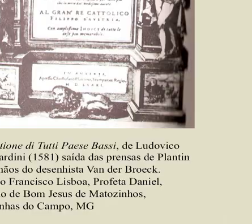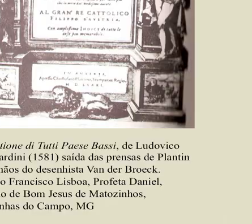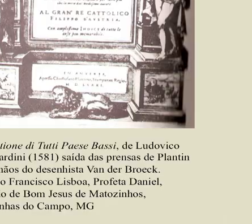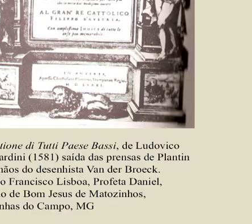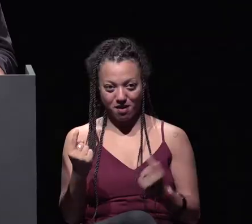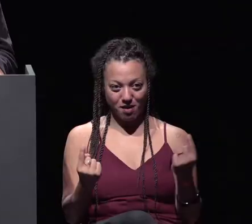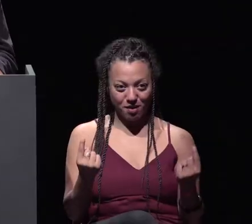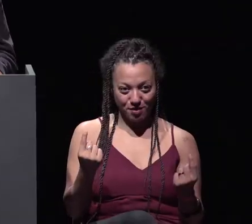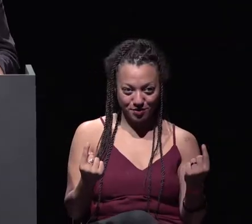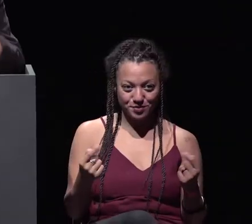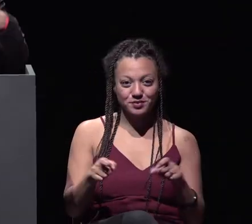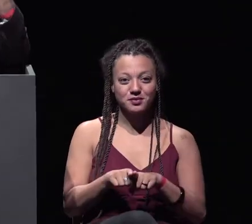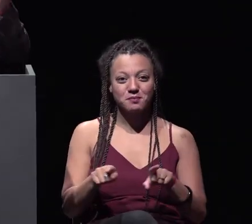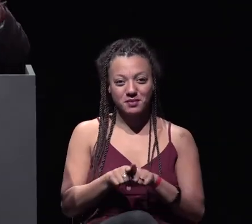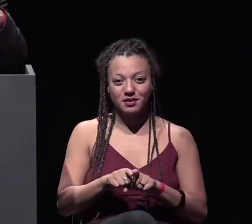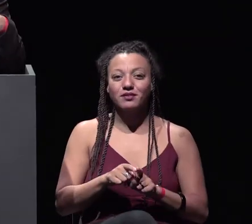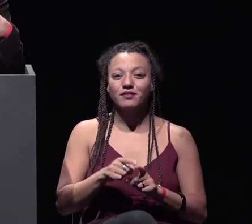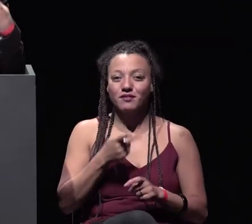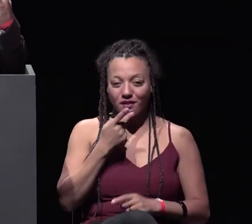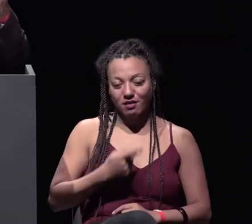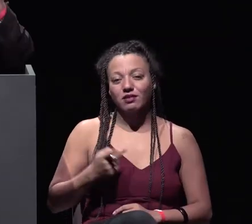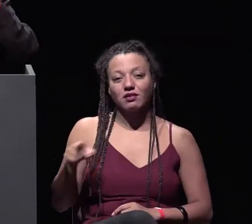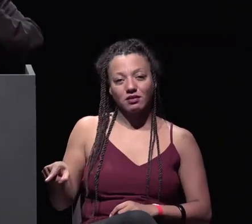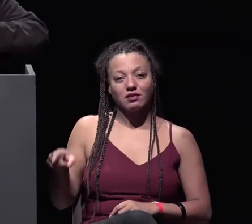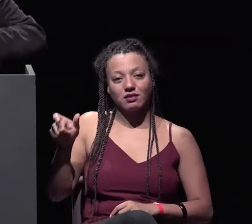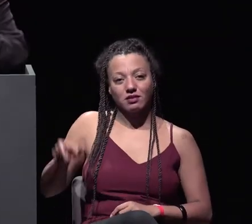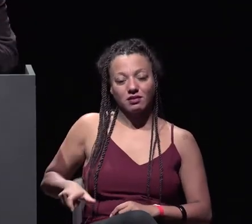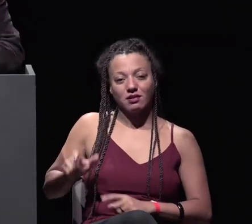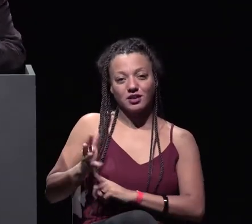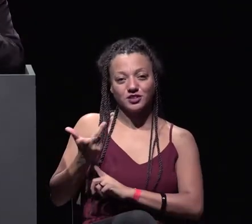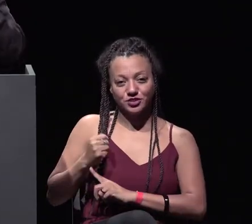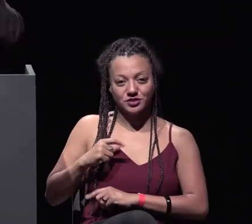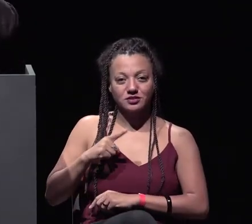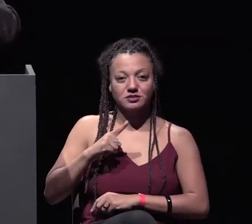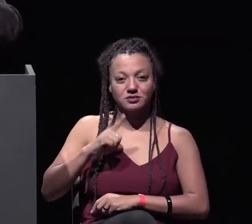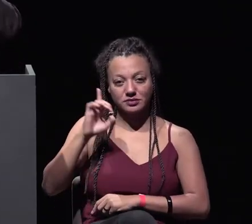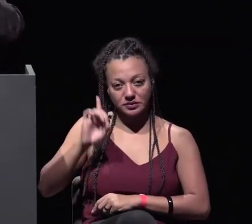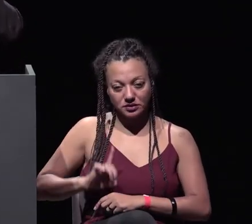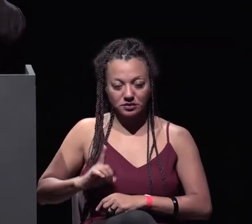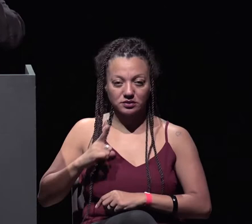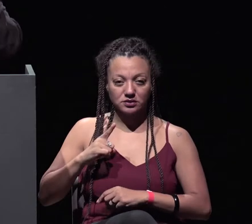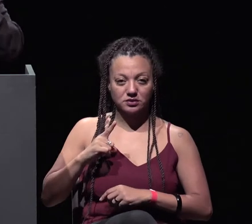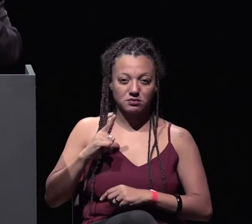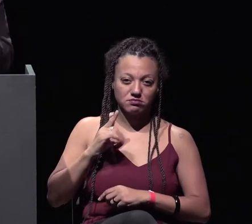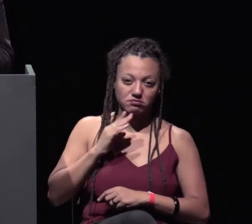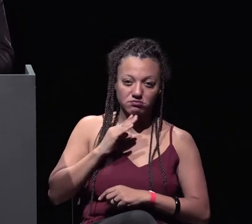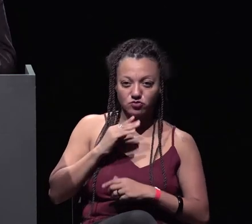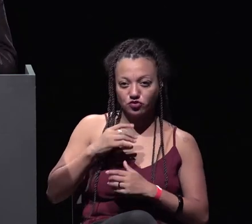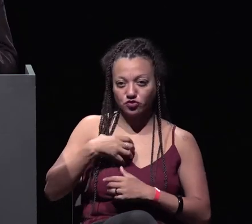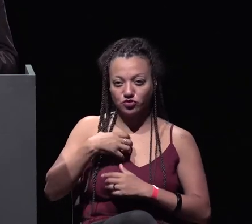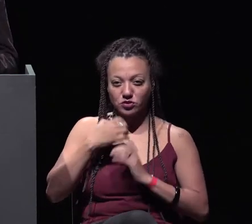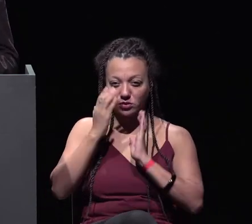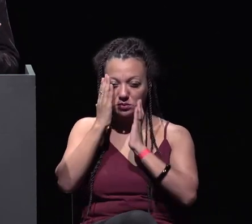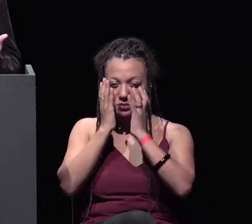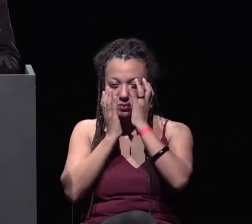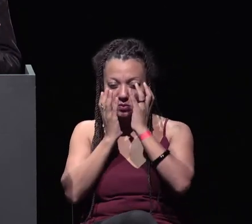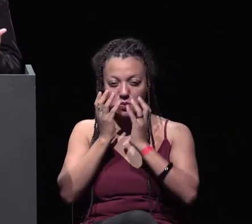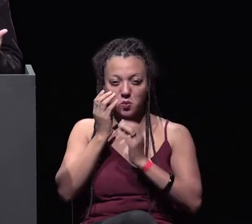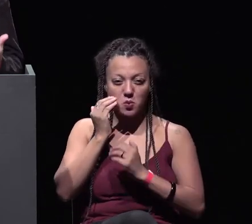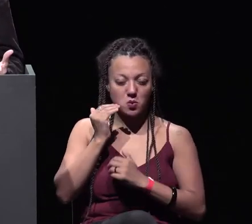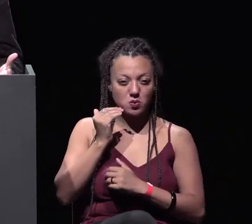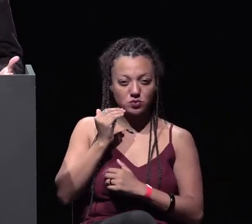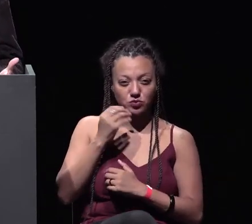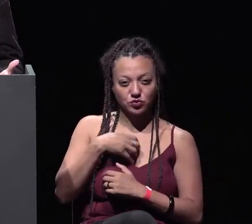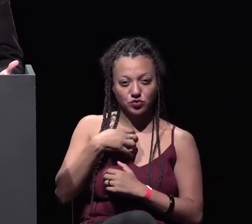a doença o aleijadinho e queria debilitado e que esses tratamentos agudos ea maneira de desbastar o rosto criando essa